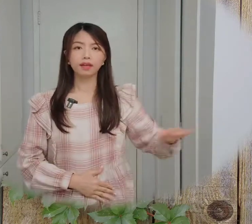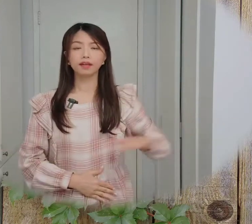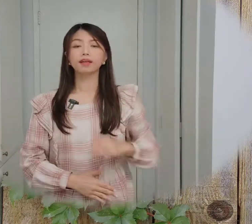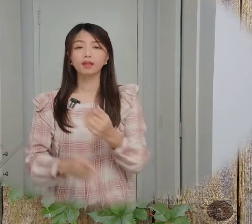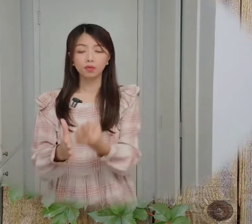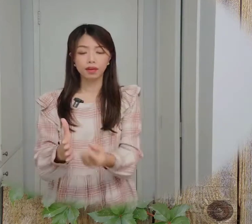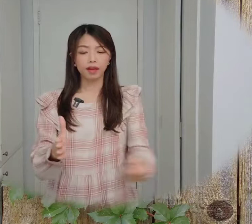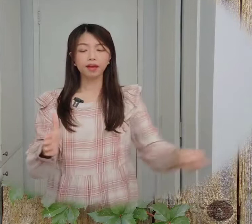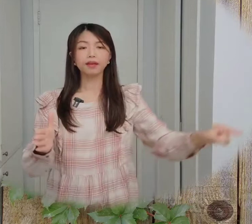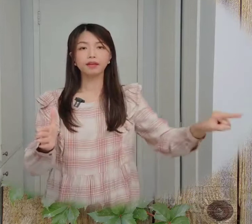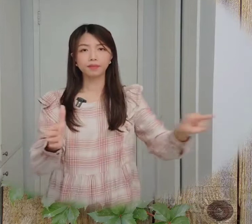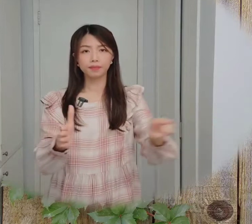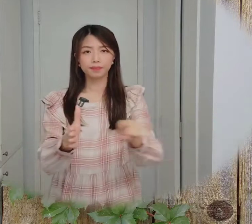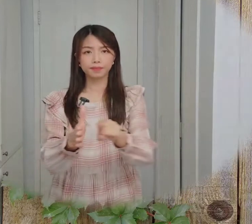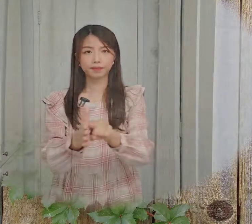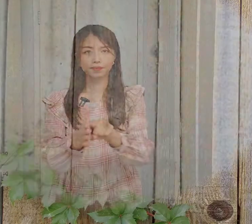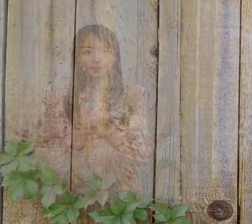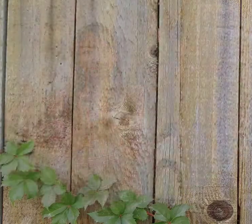우리 위해